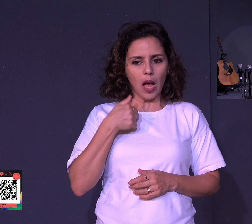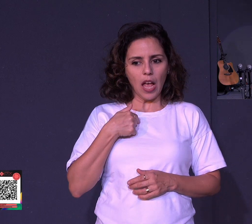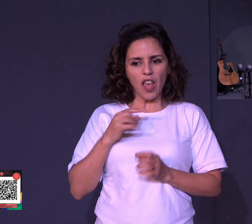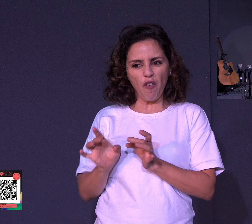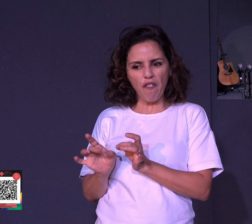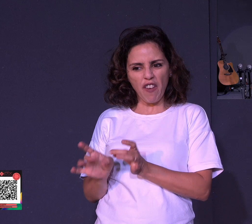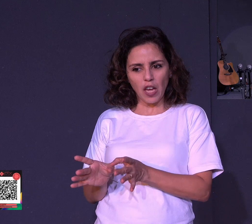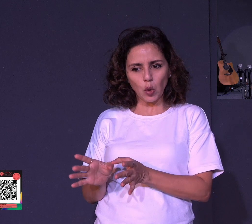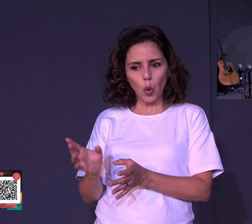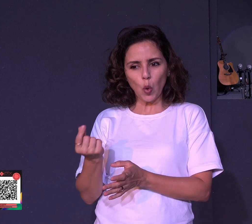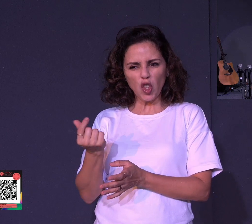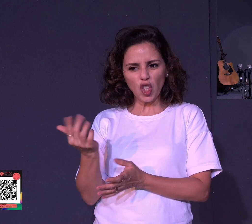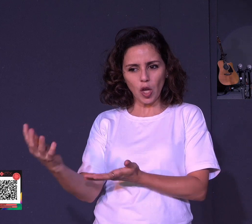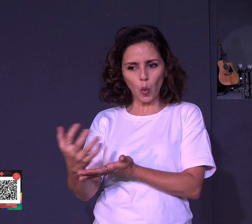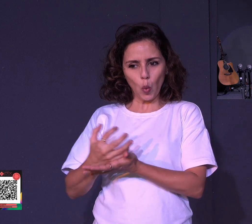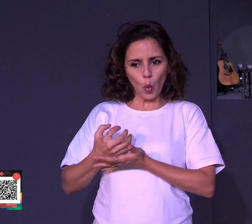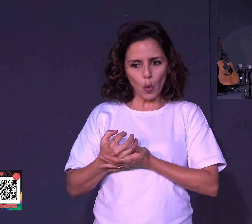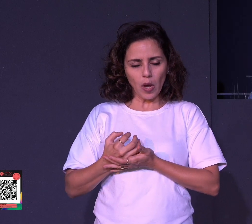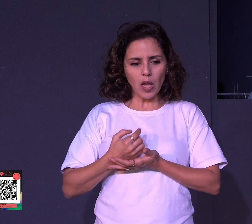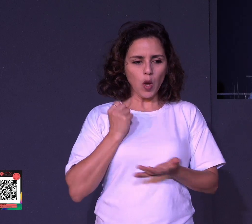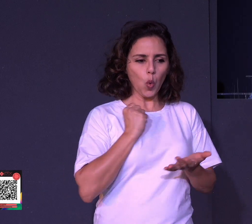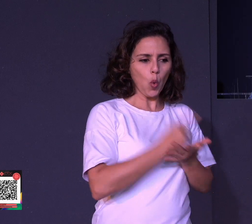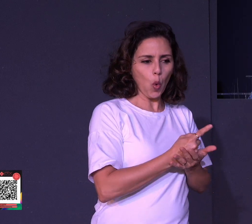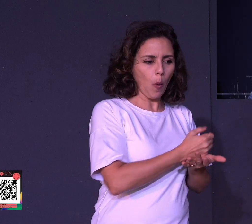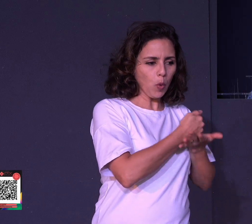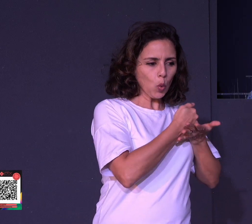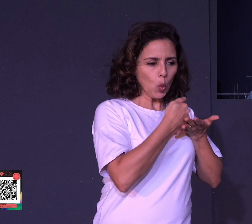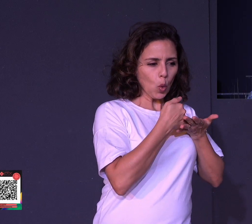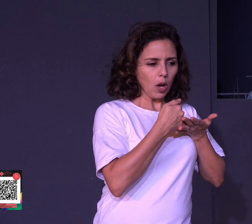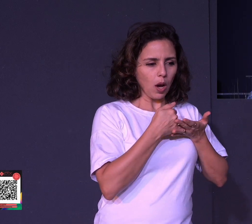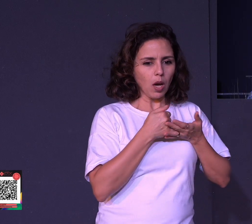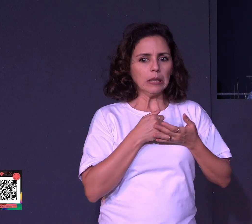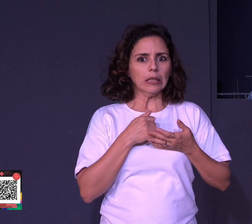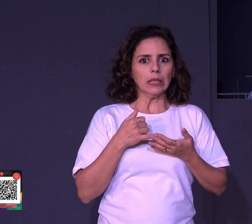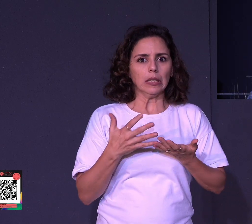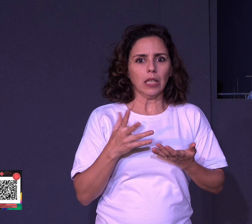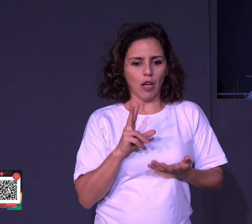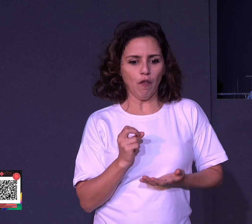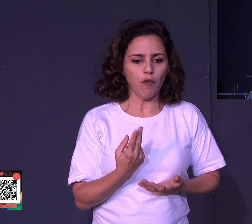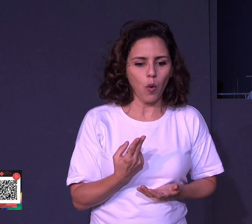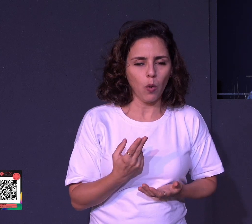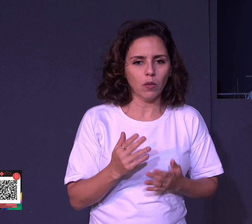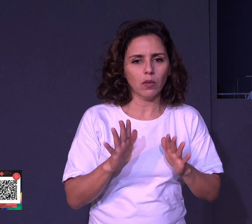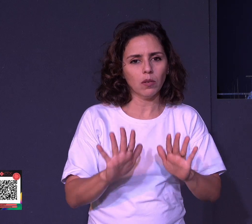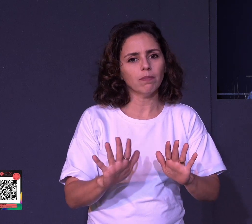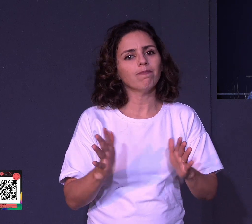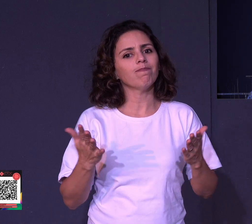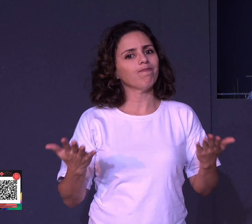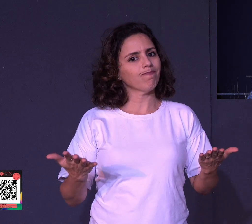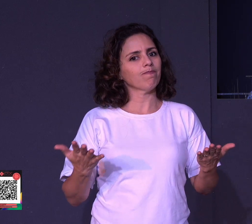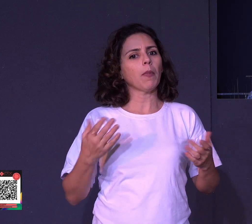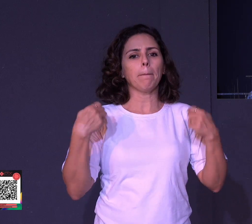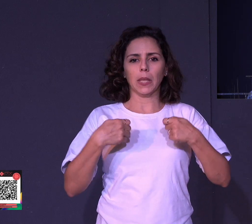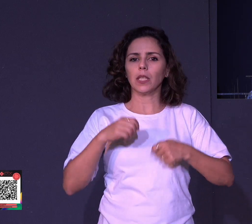encontrar na sua mente e no seu coração. Agora preste atenção ao que Paulo diz aí em Filipenses 4:8. Depois